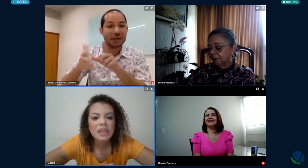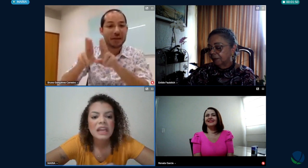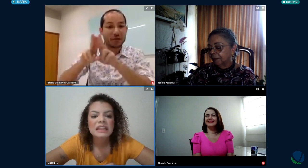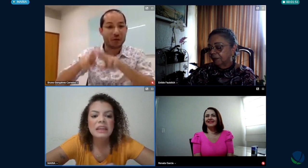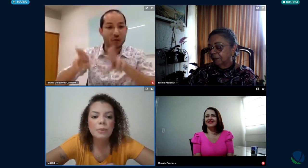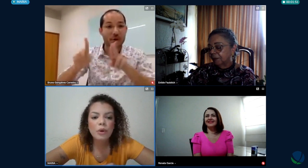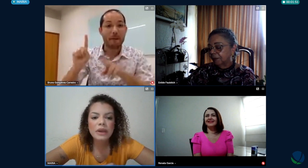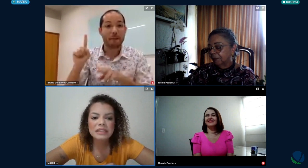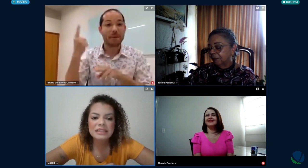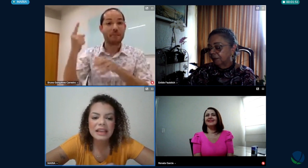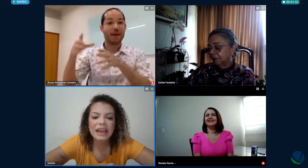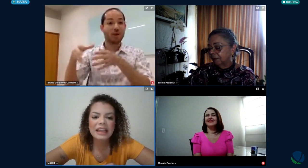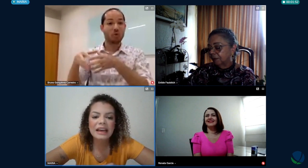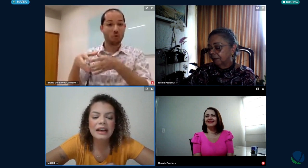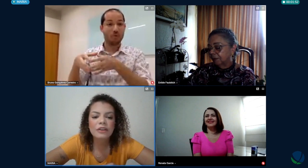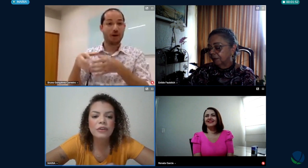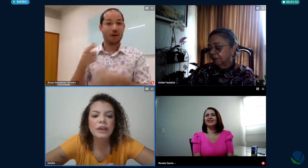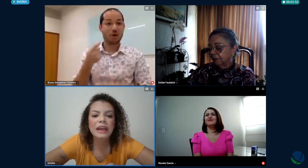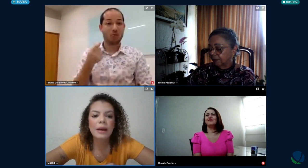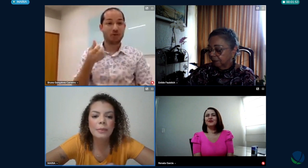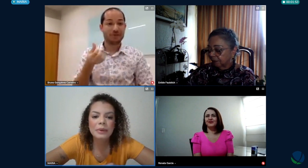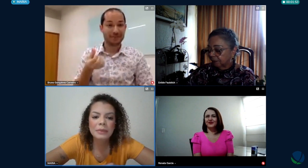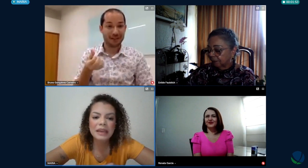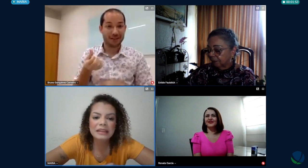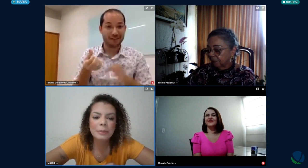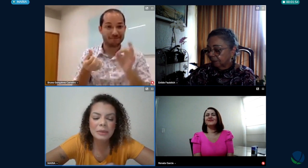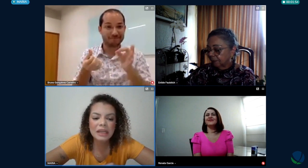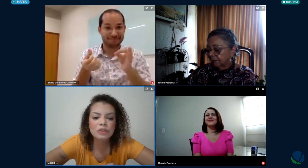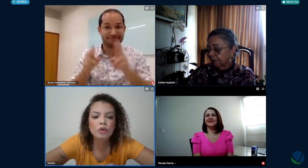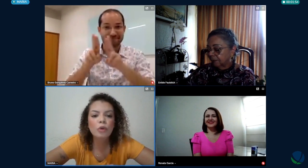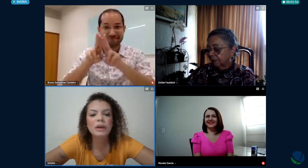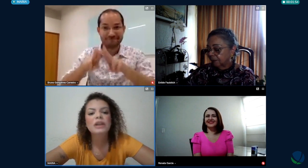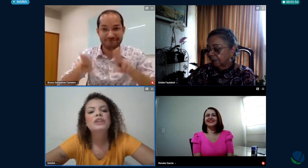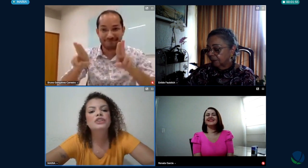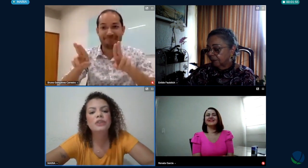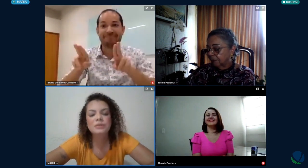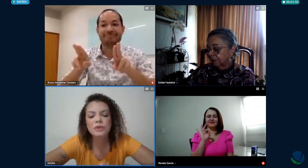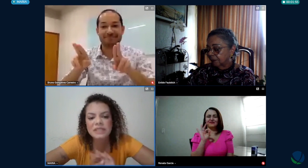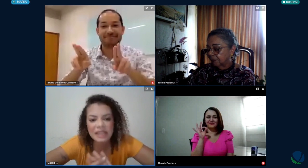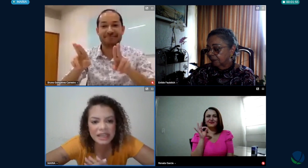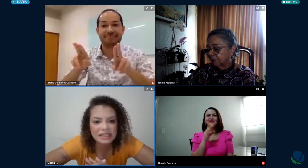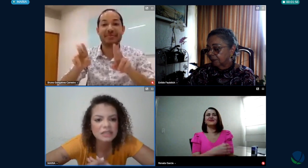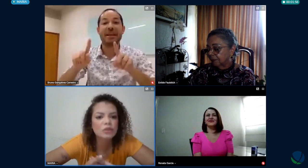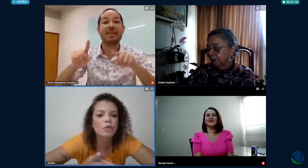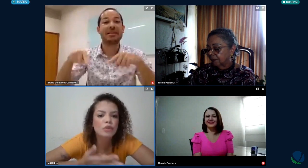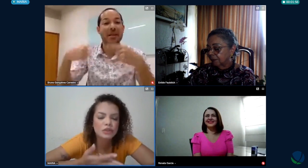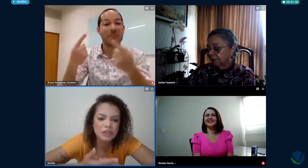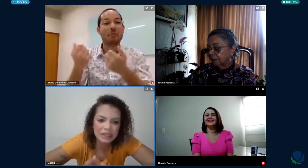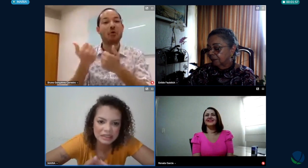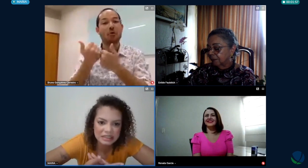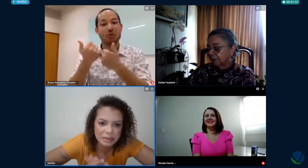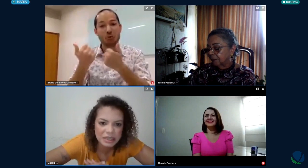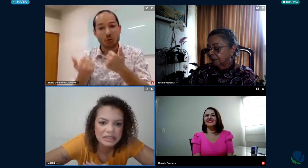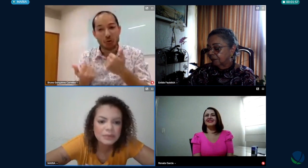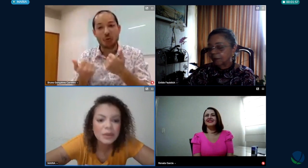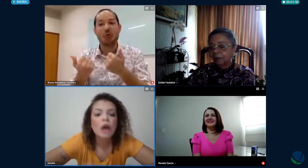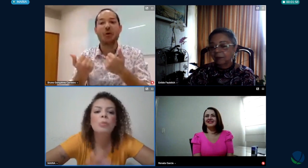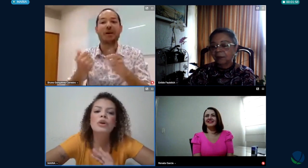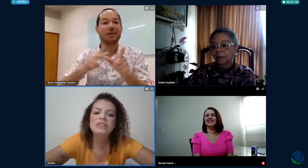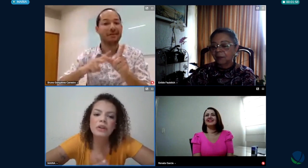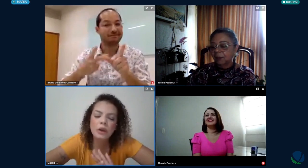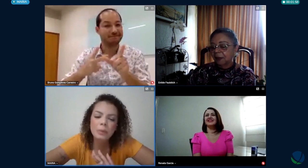UFG. Depois, ela foi a primeira turma de 2006 do curso de Letras